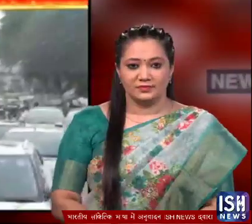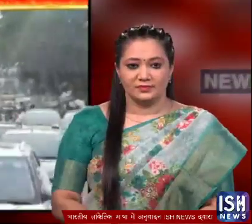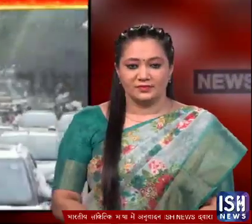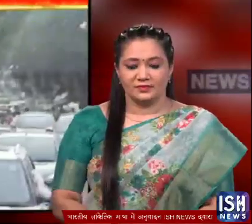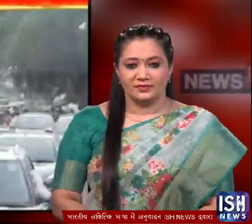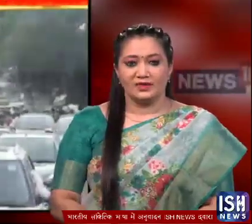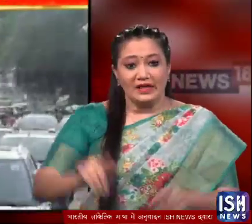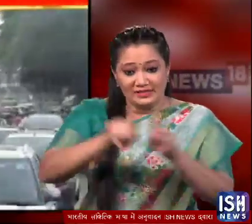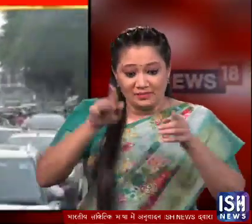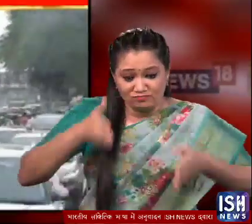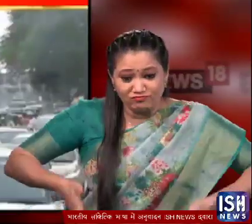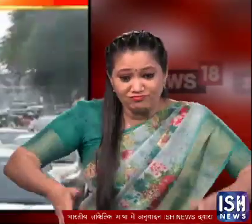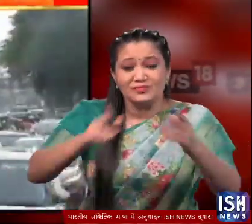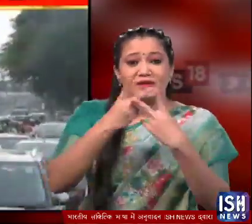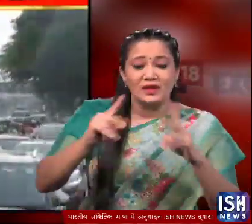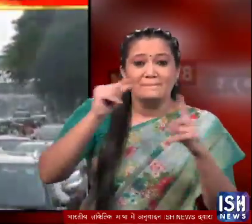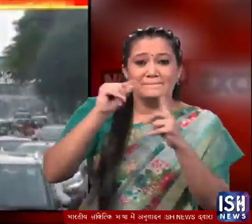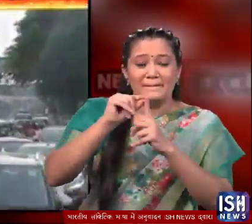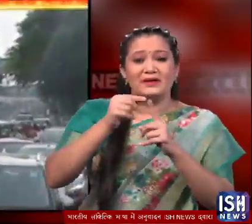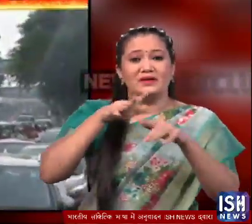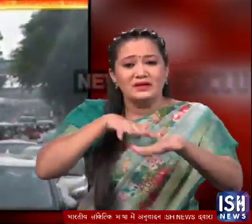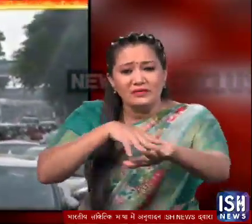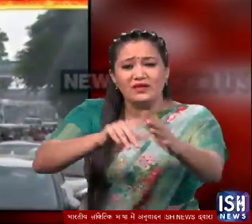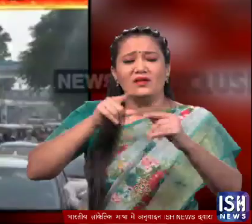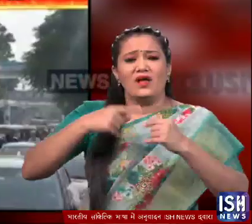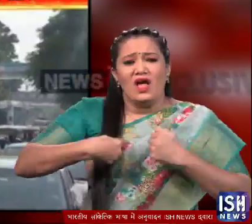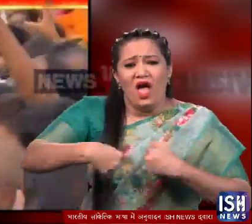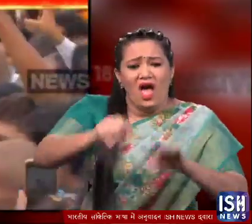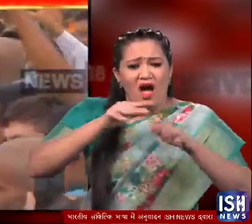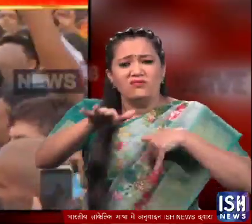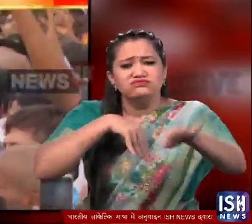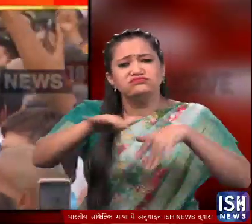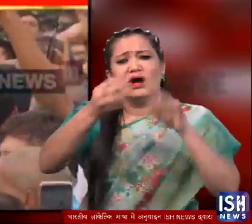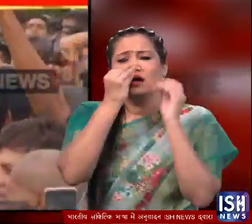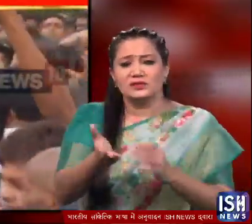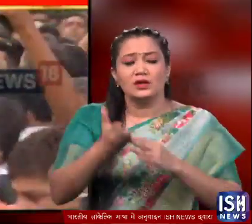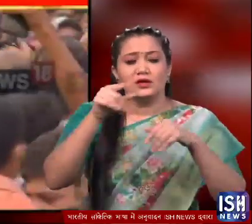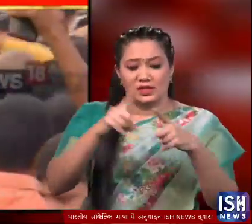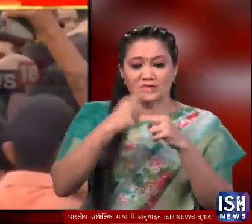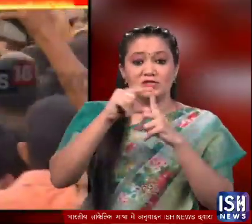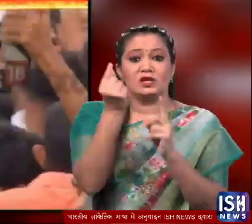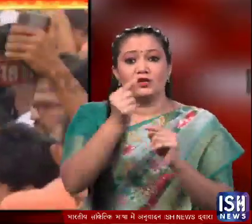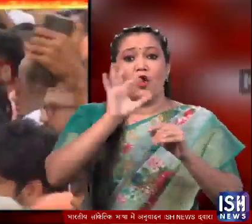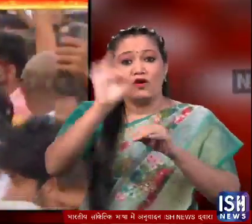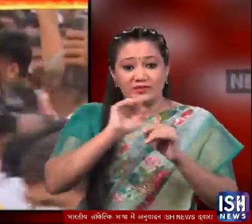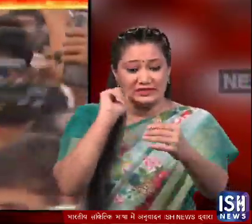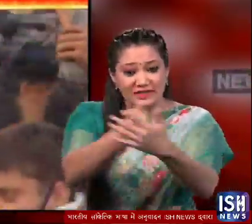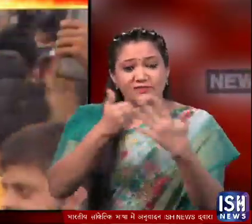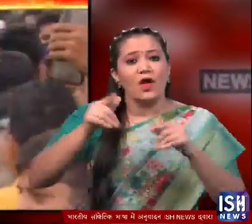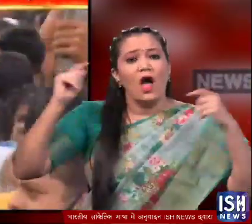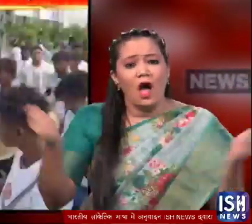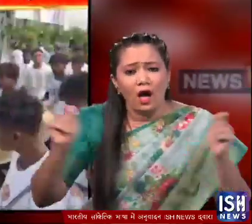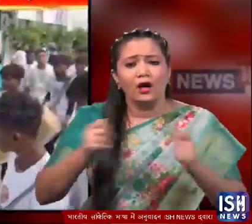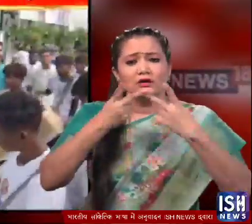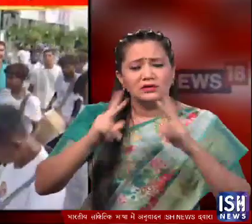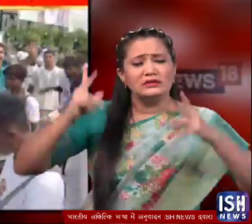ये शहर की वही सड़कें हैं जिन पर पटना का ट्रैफिक रोज सर पर दौड़ता है। काफिले के जेडीयू दफ्तर पहुंचने के बाद भी जश्न बंद नहीं